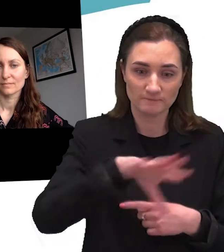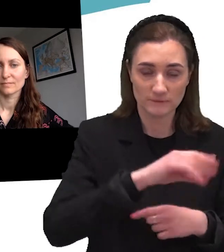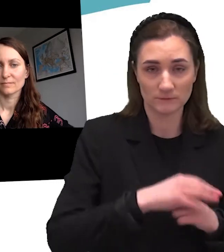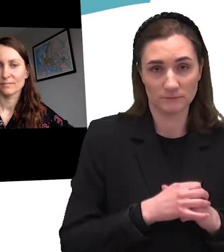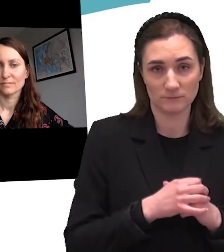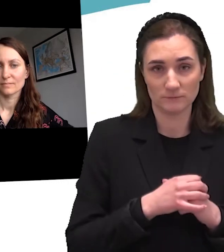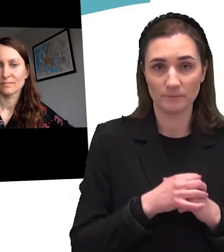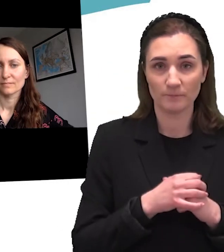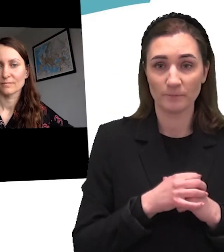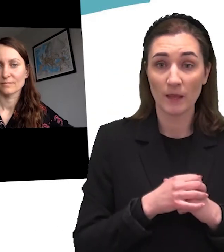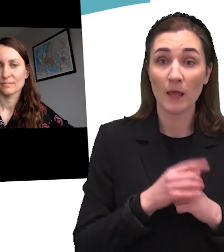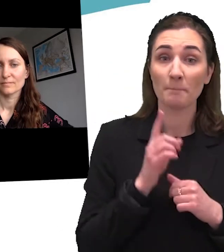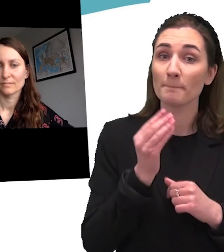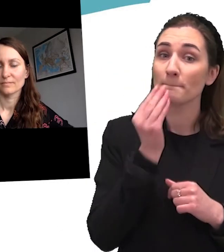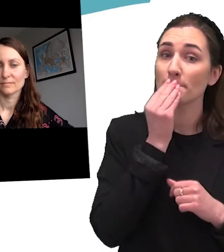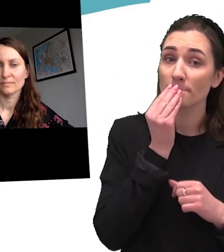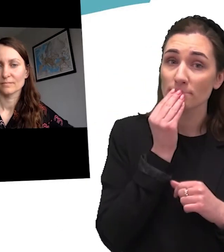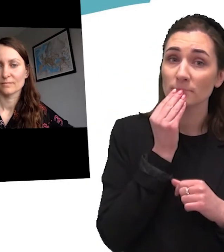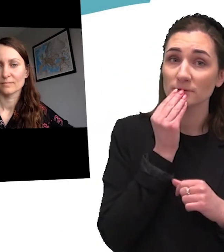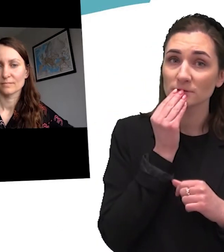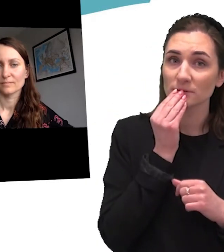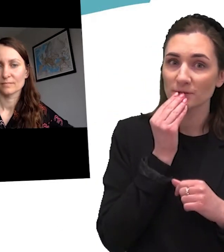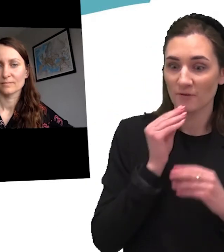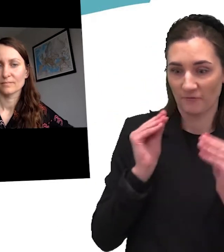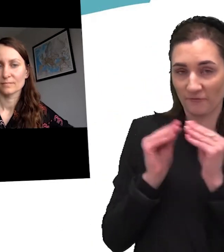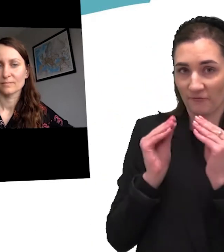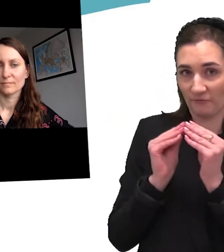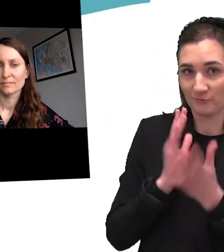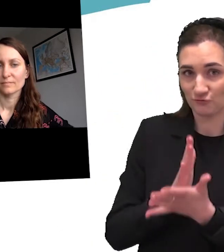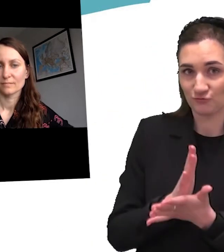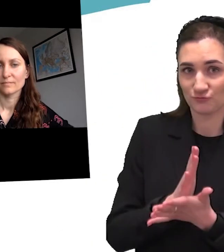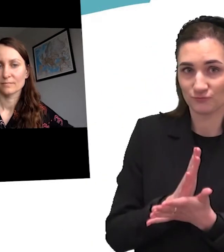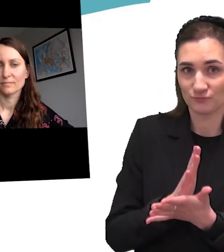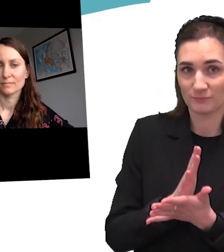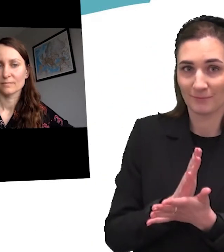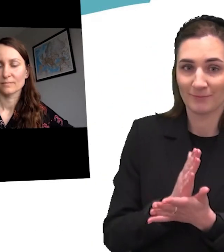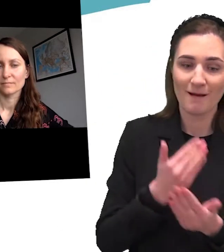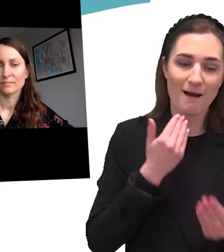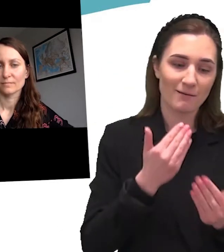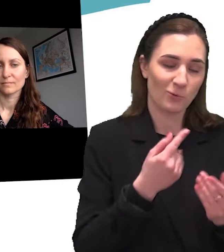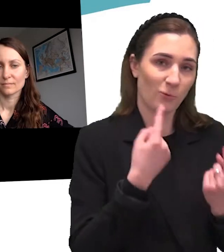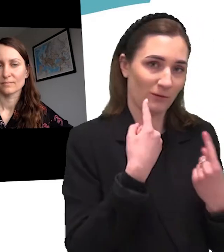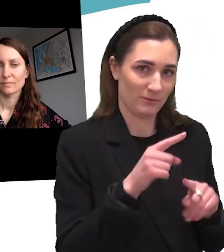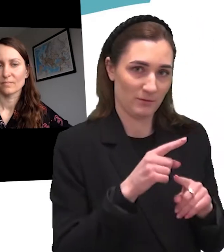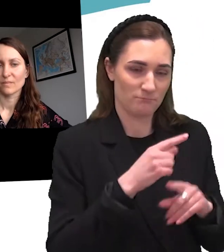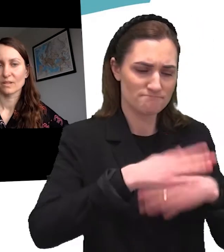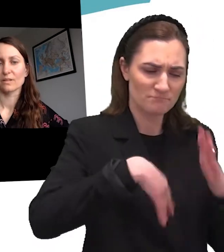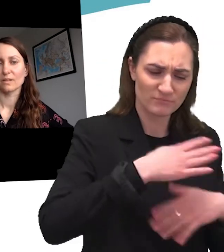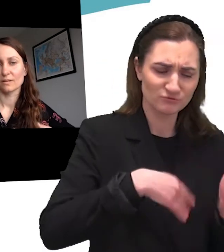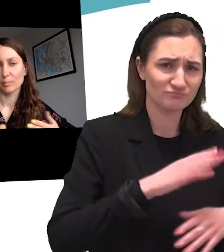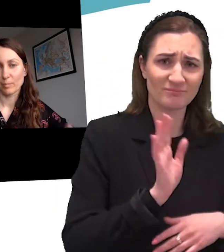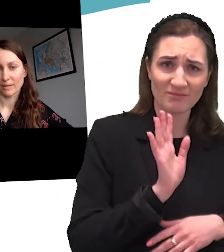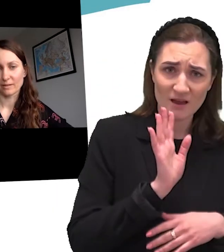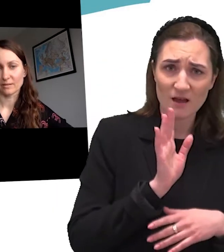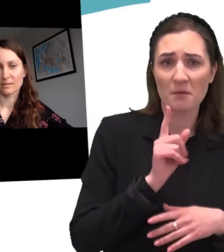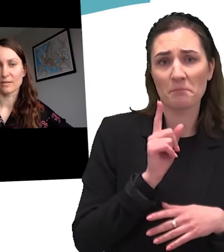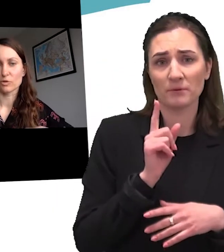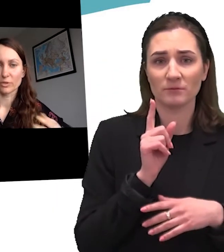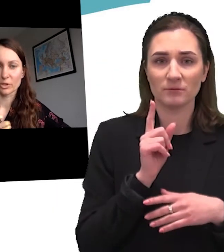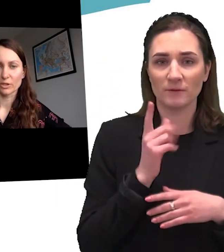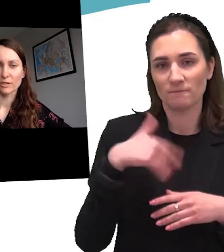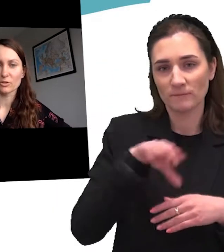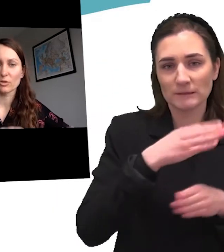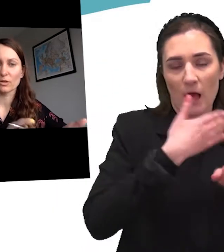įsideda. Kitą kartą tam tikras dalis, bet pats maistas vis tiek yra tas pats. Tik tai kitaip